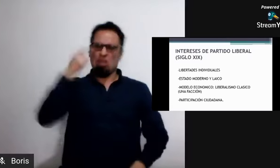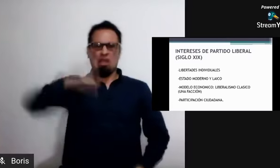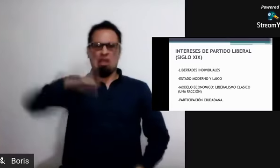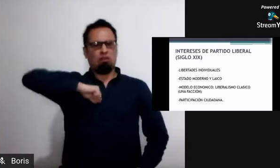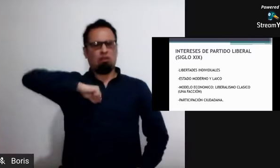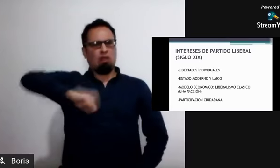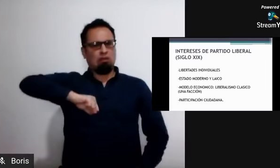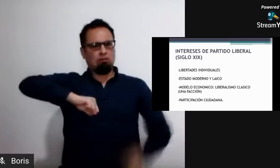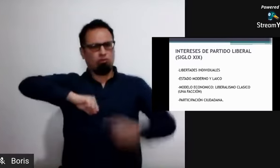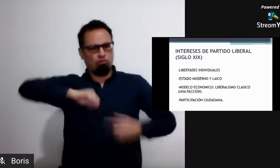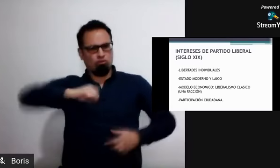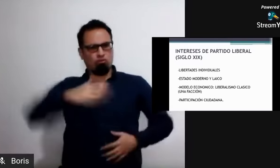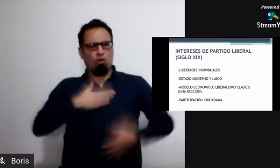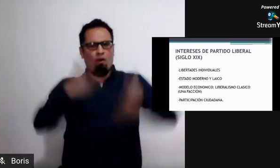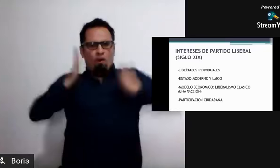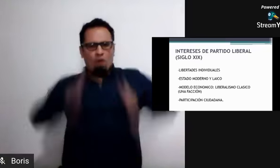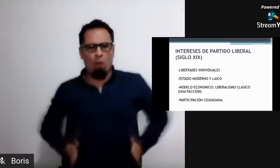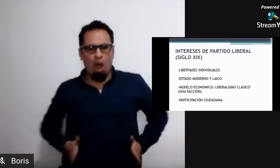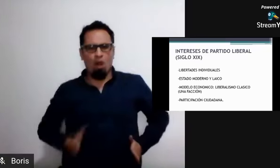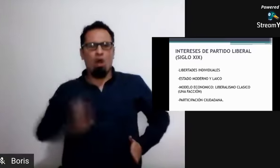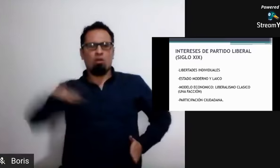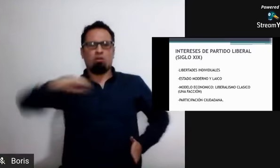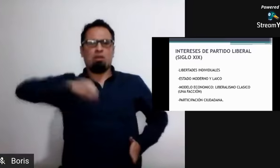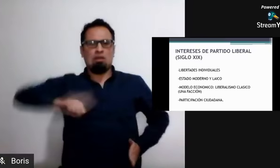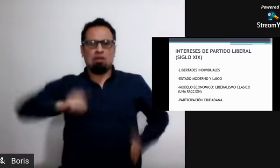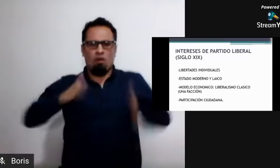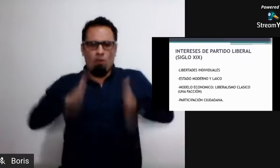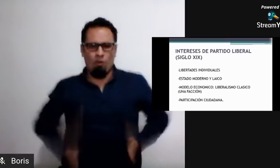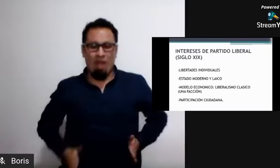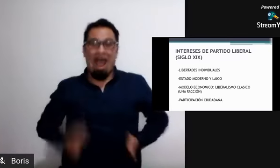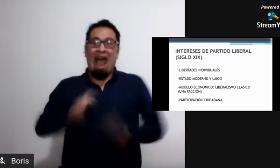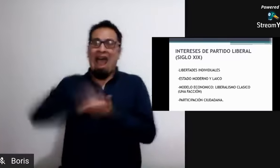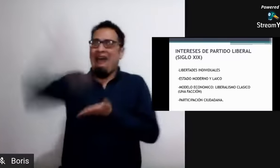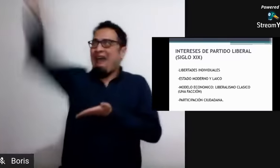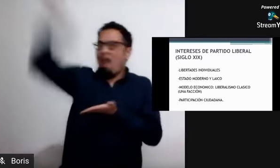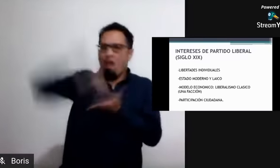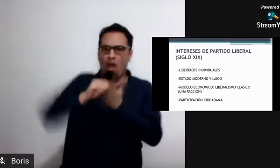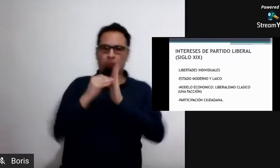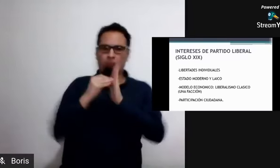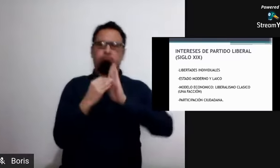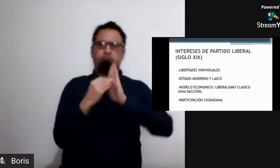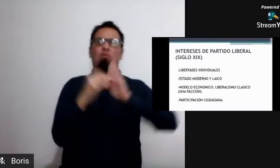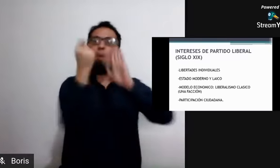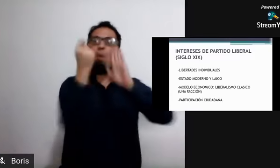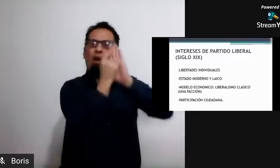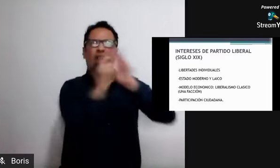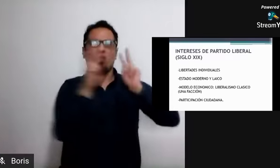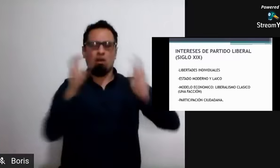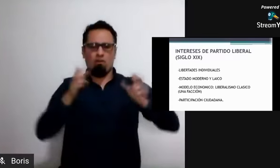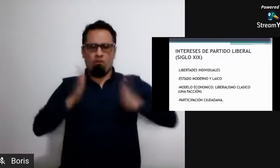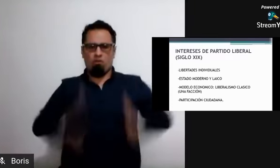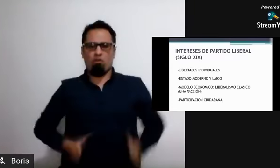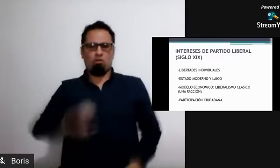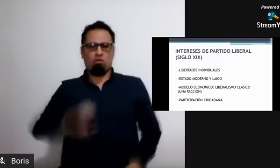algunas batallas civiles, algunas guerras, algunos disturbios, algunas revoluciones que querían